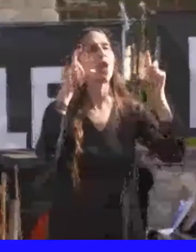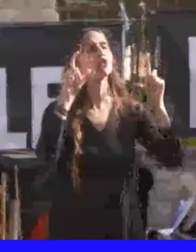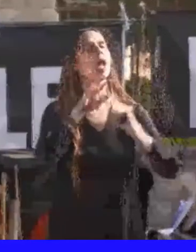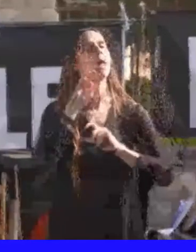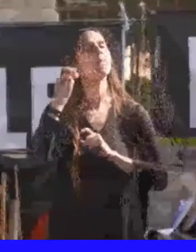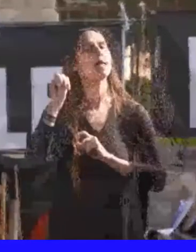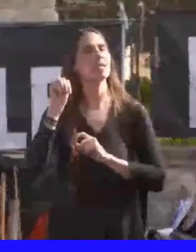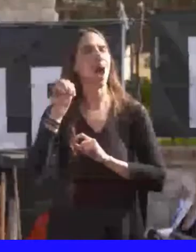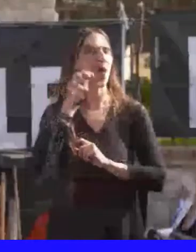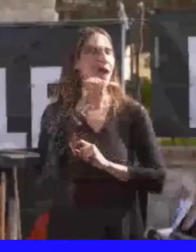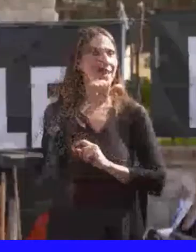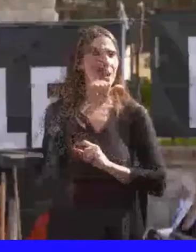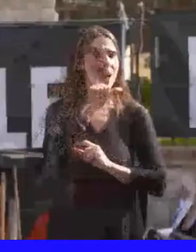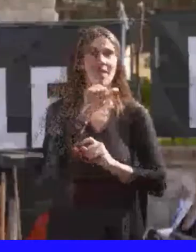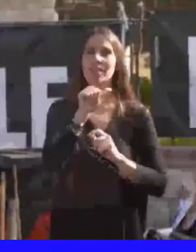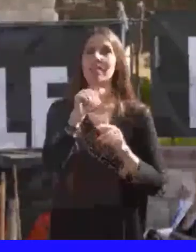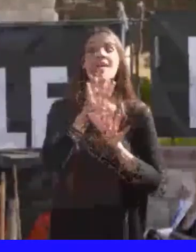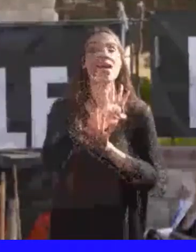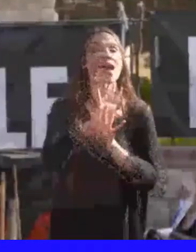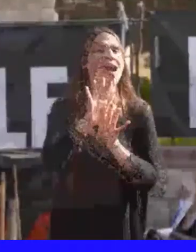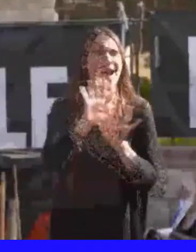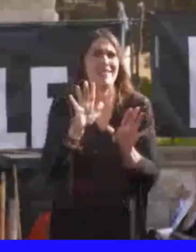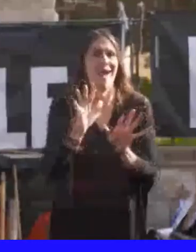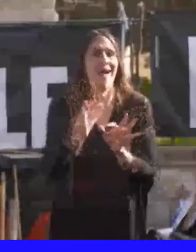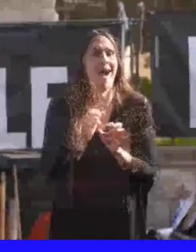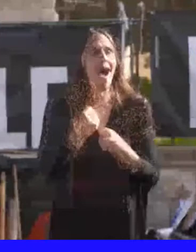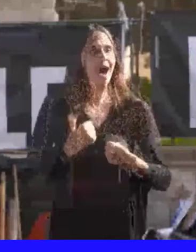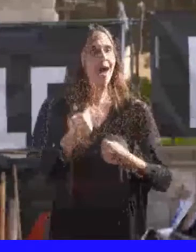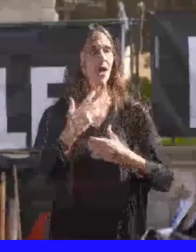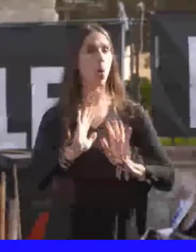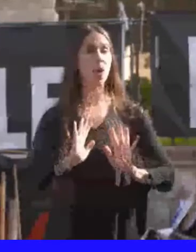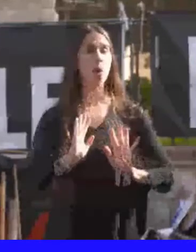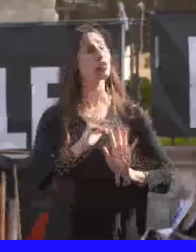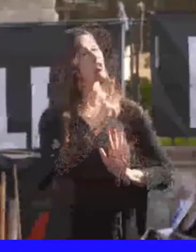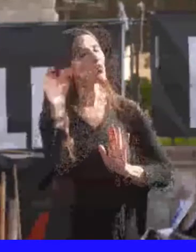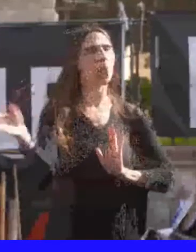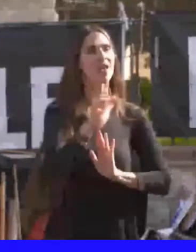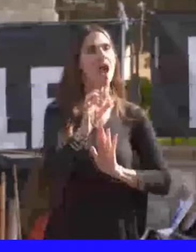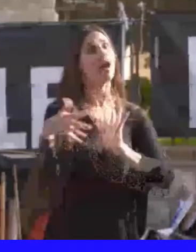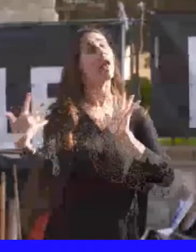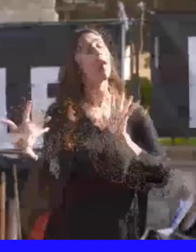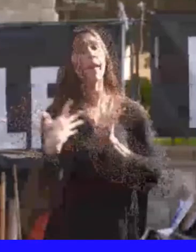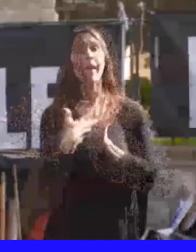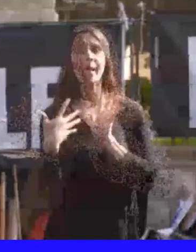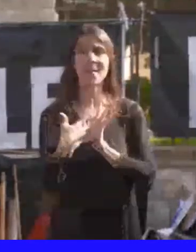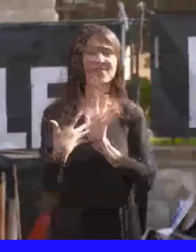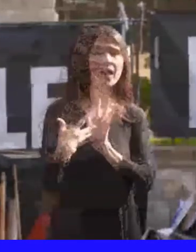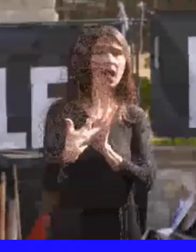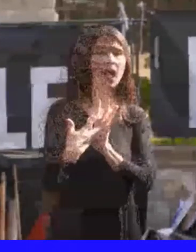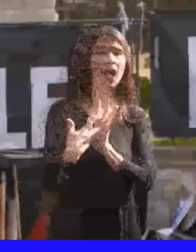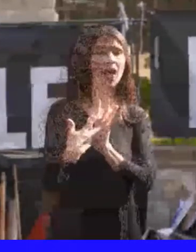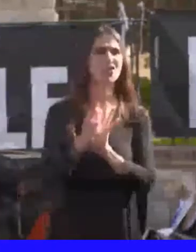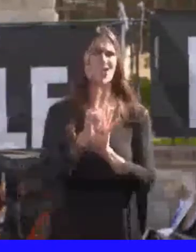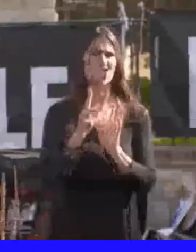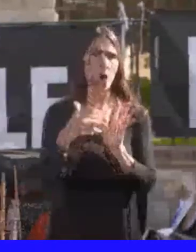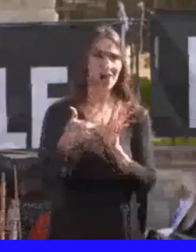מתתיהו אנגלמן חסר החוליות שהוא מינה כמבקר על שמת, על שם, על שלא